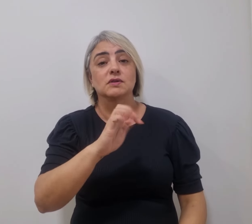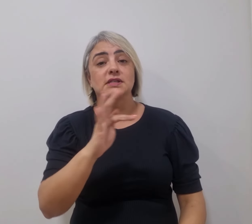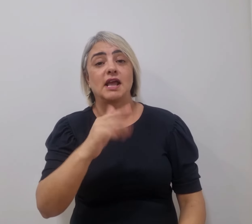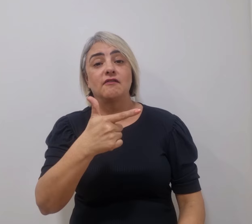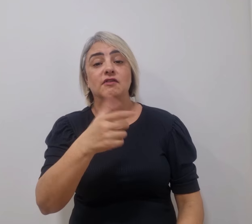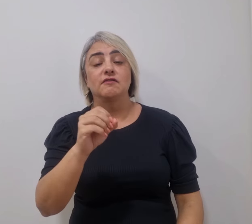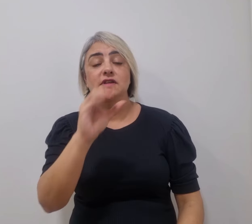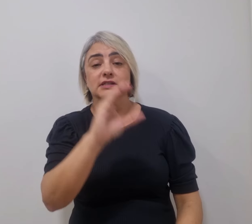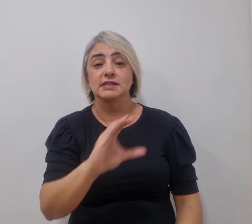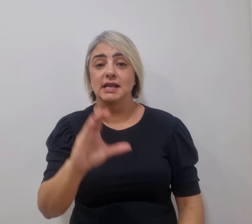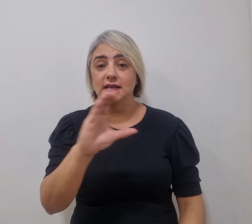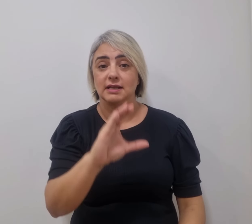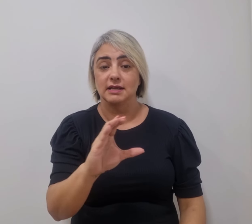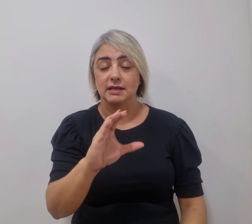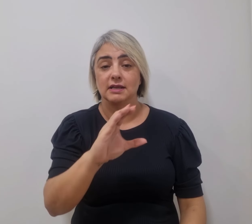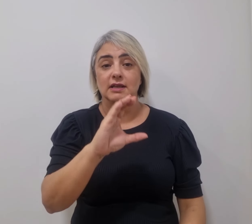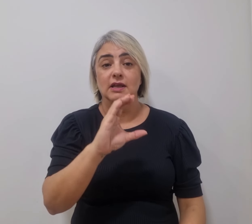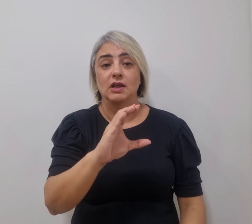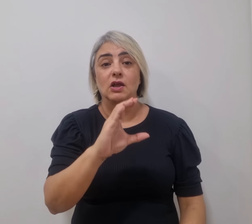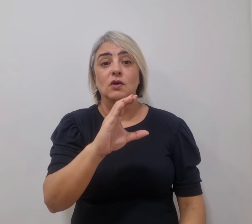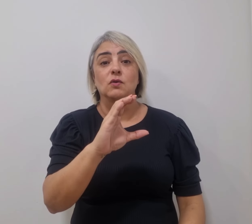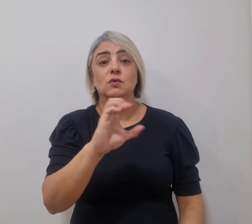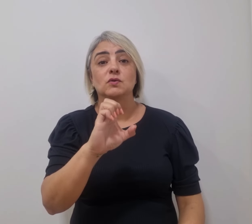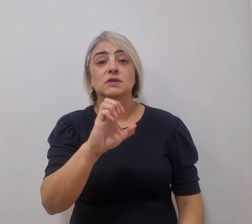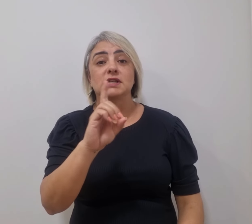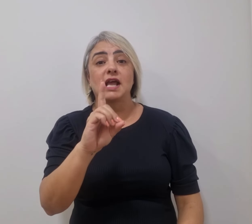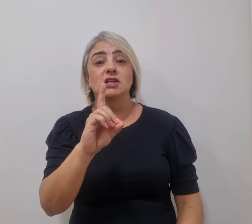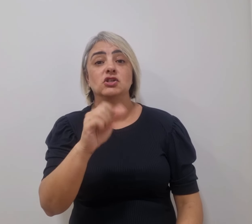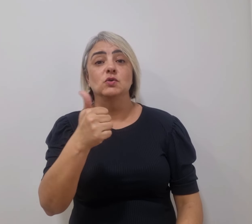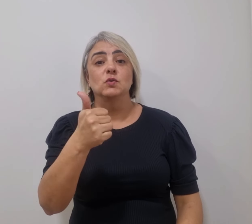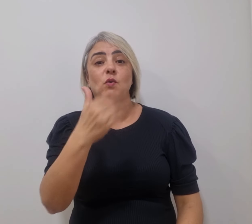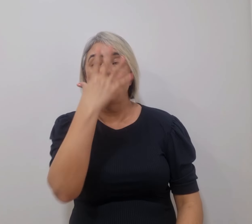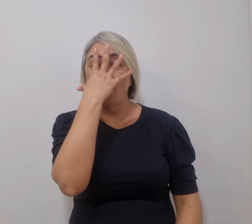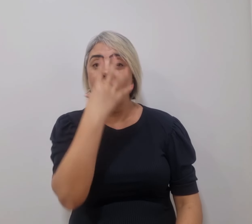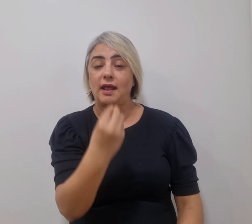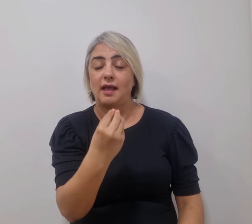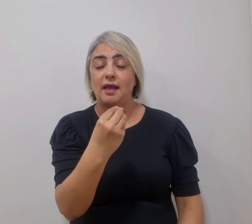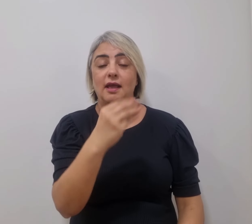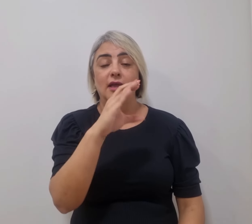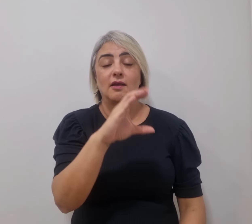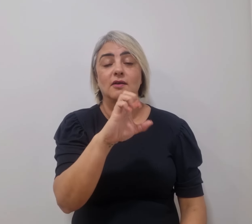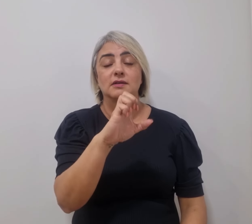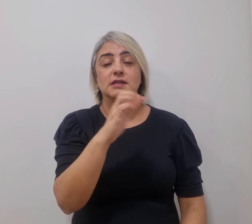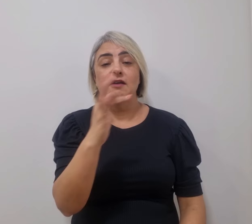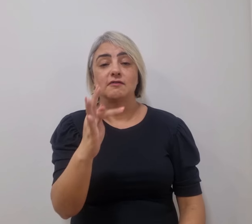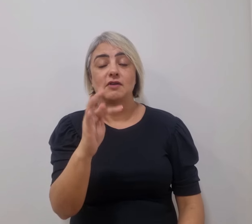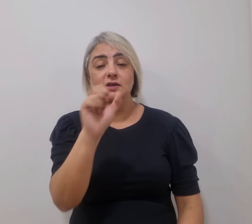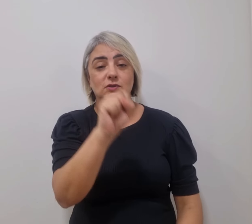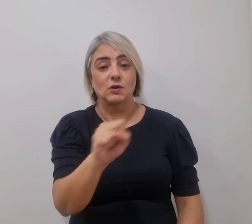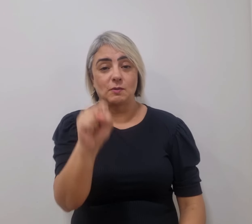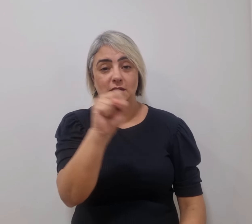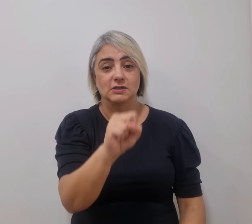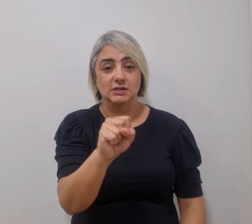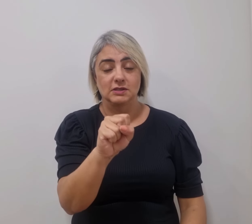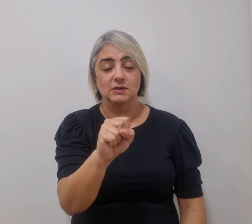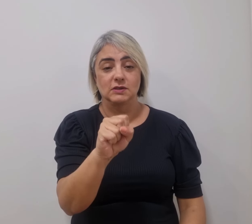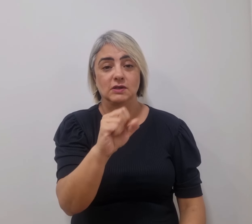Ceilândia, o SEF 1 do Guará, o SEF 4 de Sobradinho, o SEI